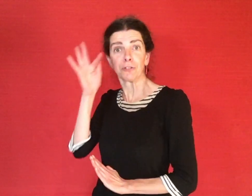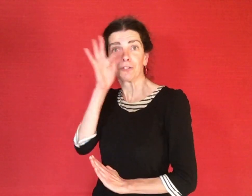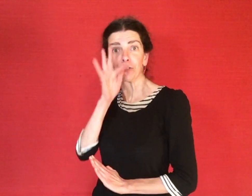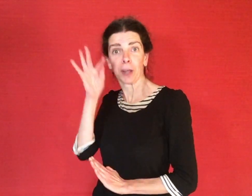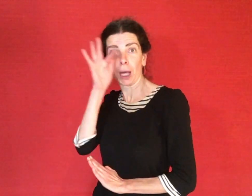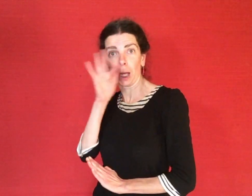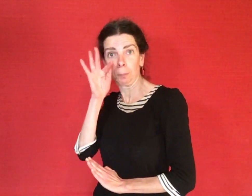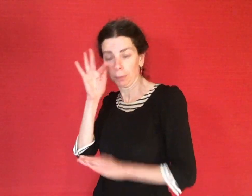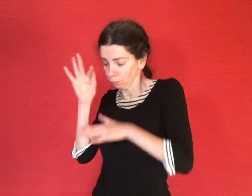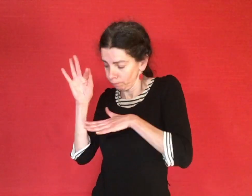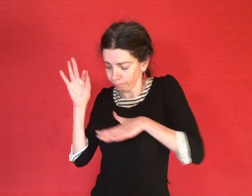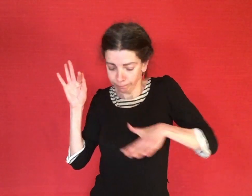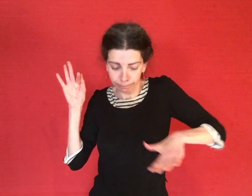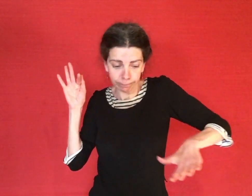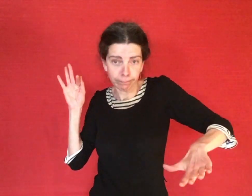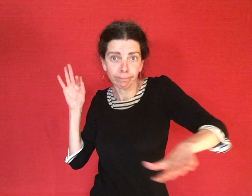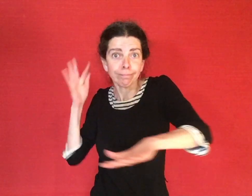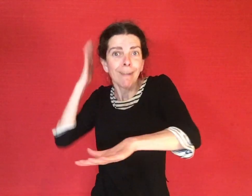Dans la basse-cour de la ferme,